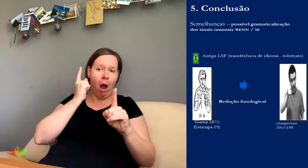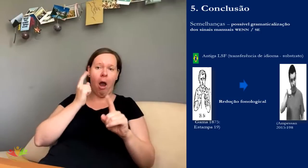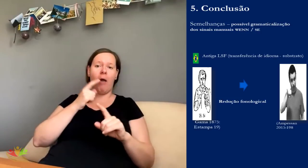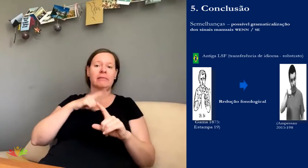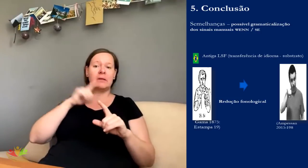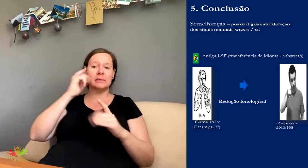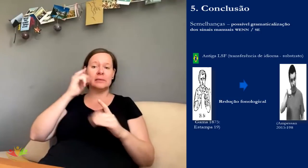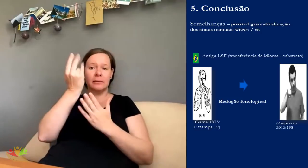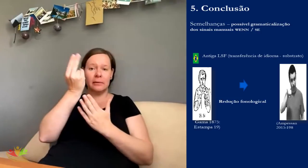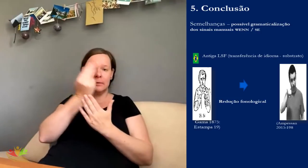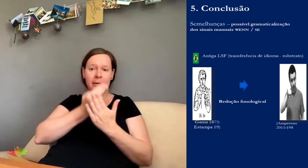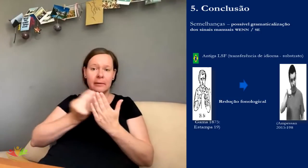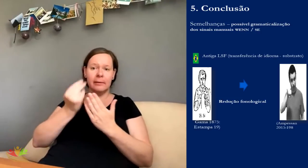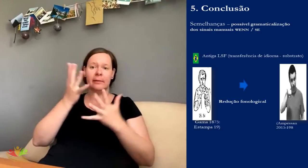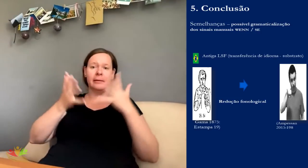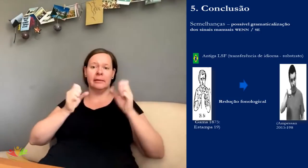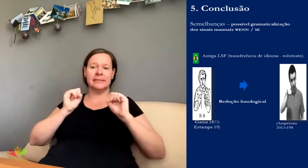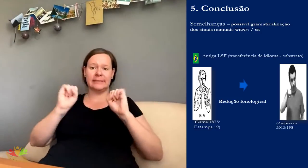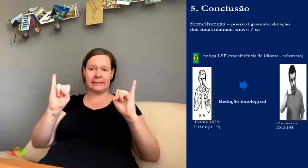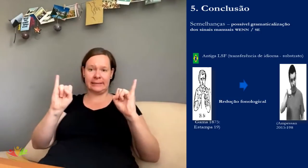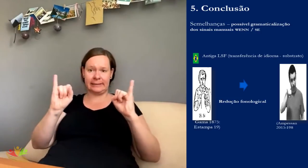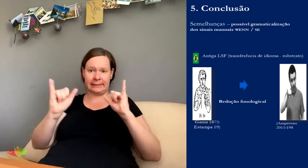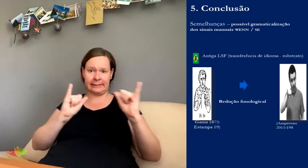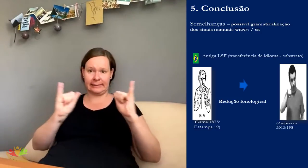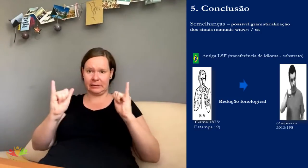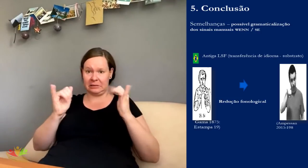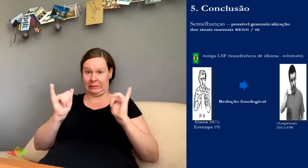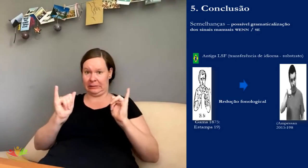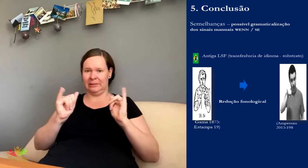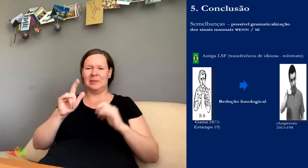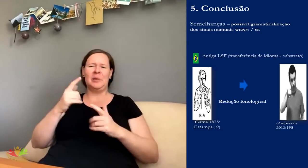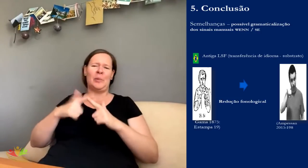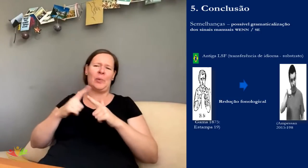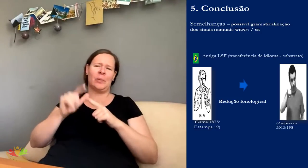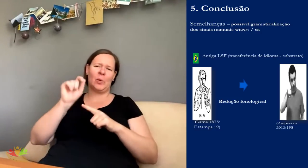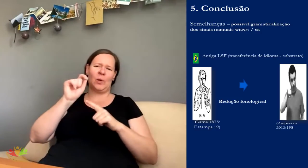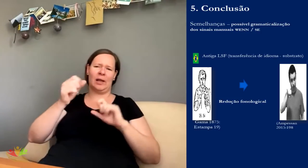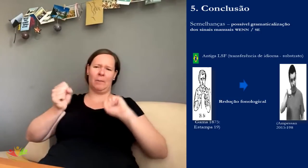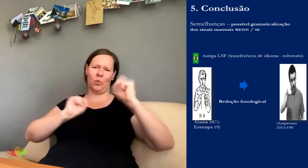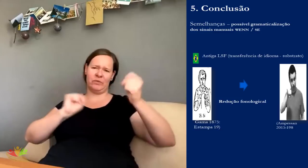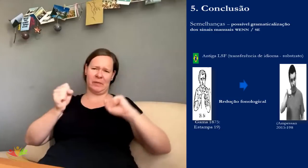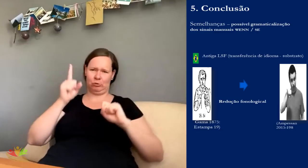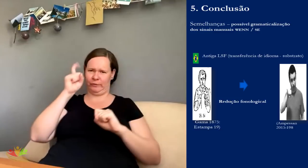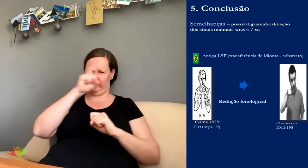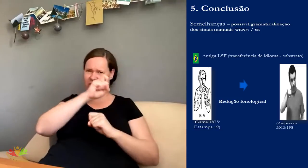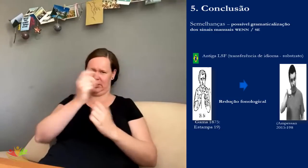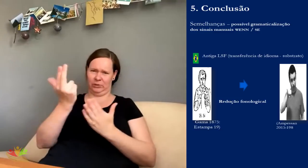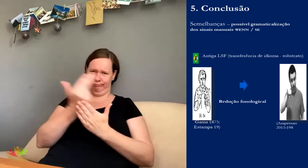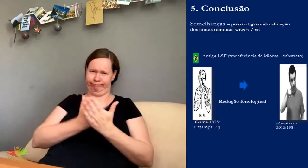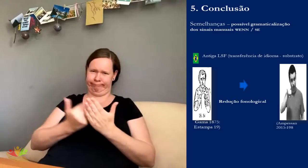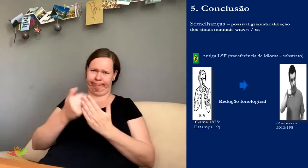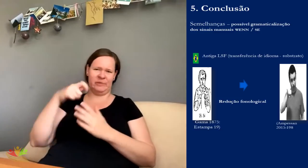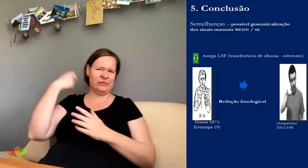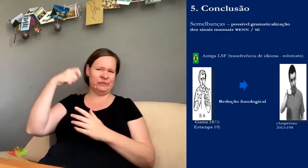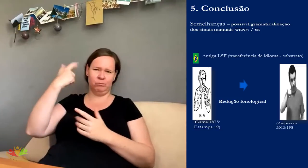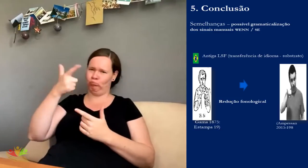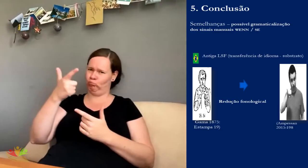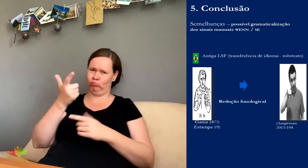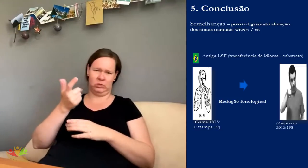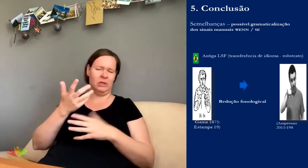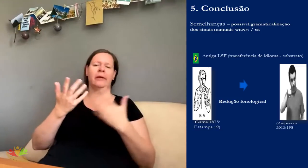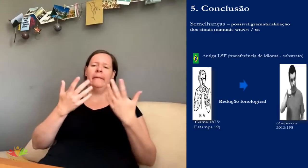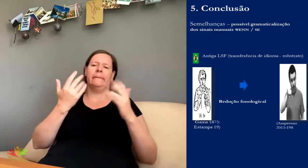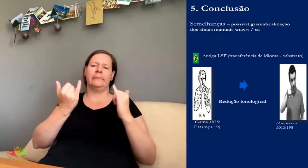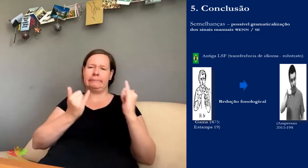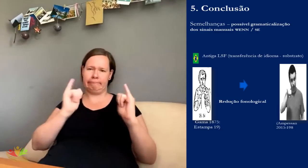iconografia dos sinais, o primeiro registro lexicográfico da Libras, o Flauzino da Gama, o sinal si era feito com essas duas